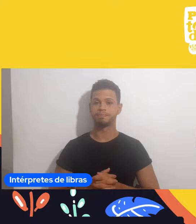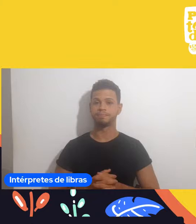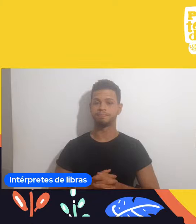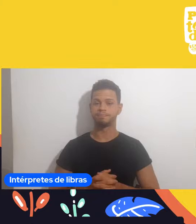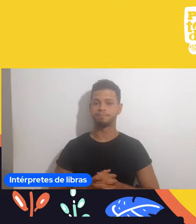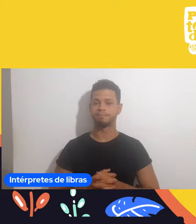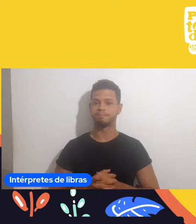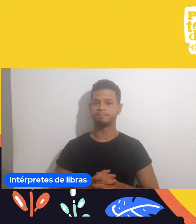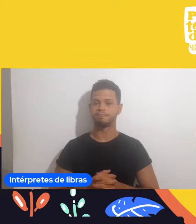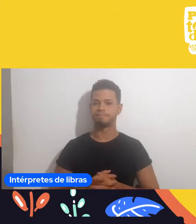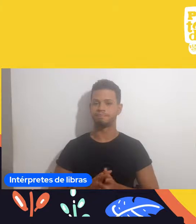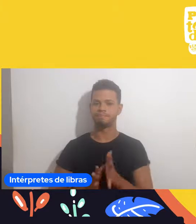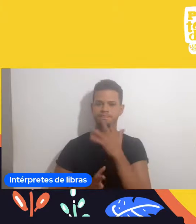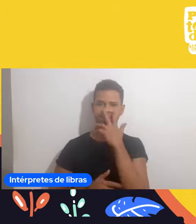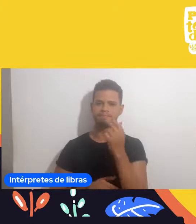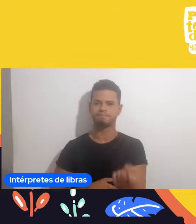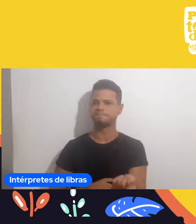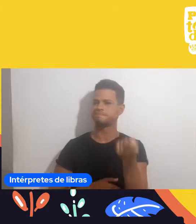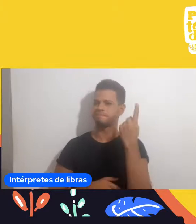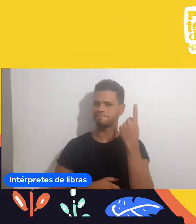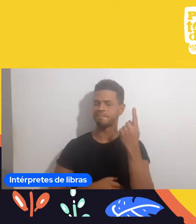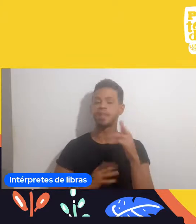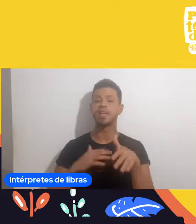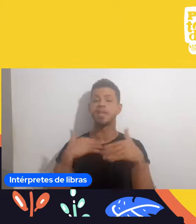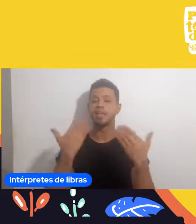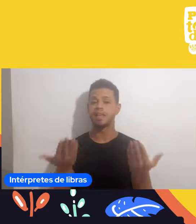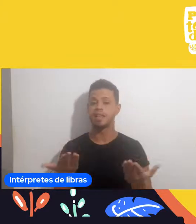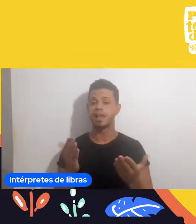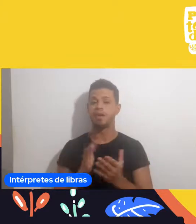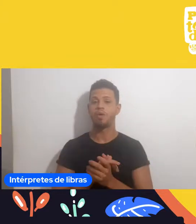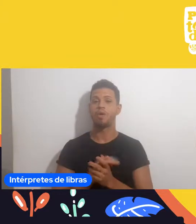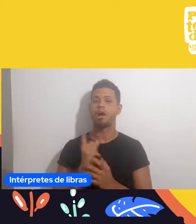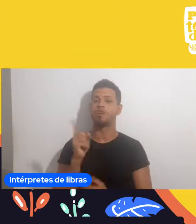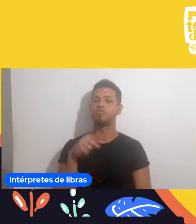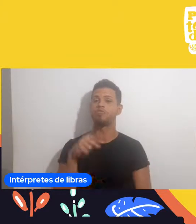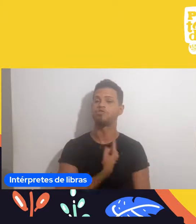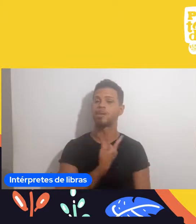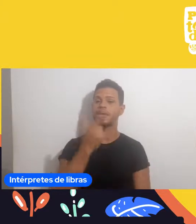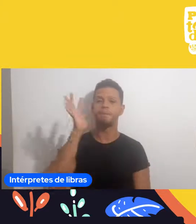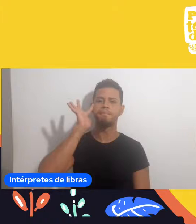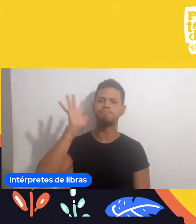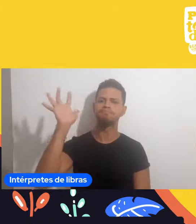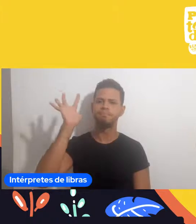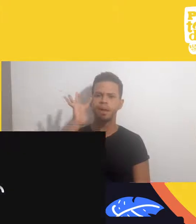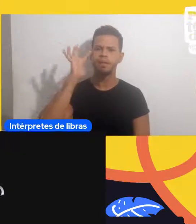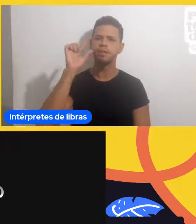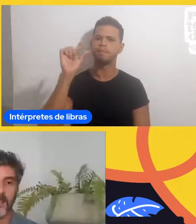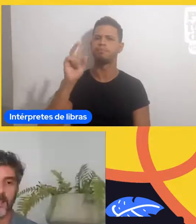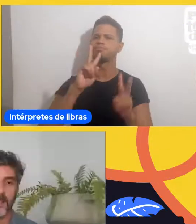inesperado. Então, eu penso um pouco sobre isso.